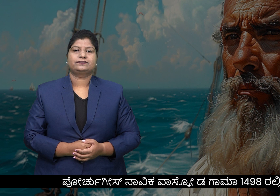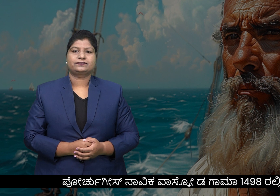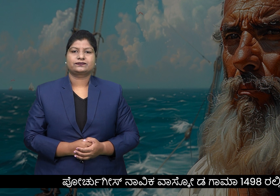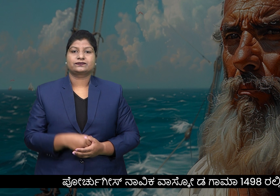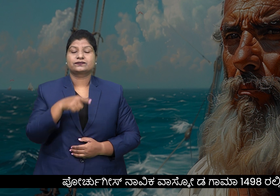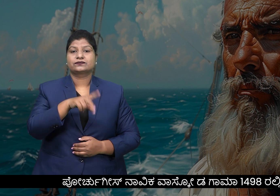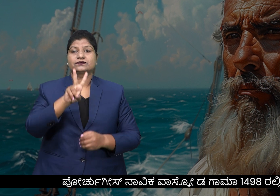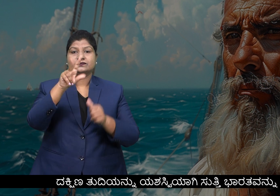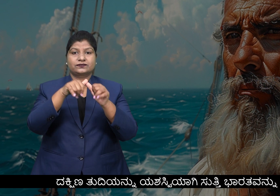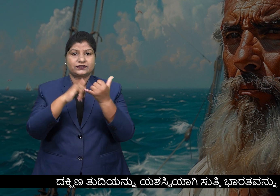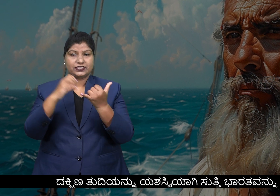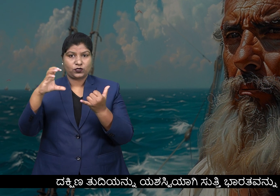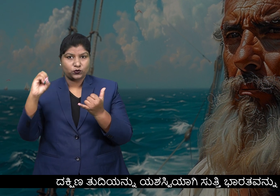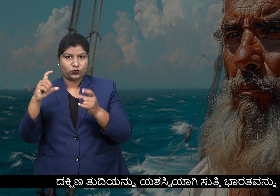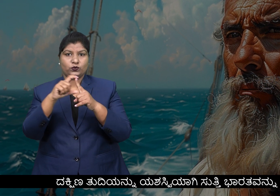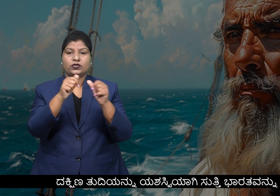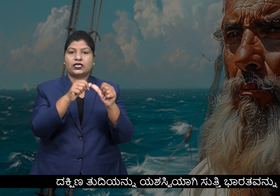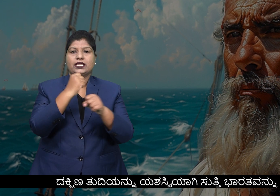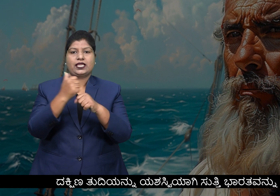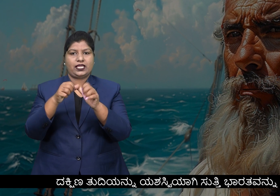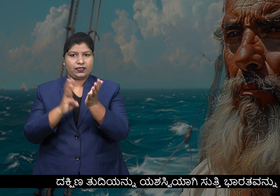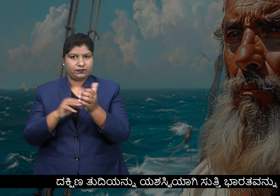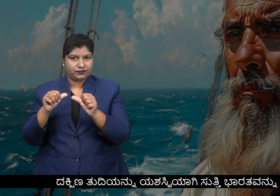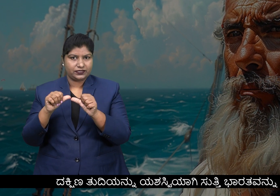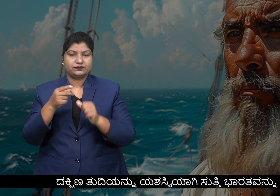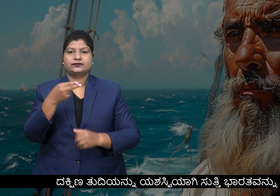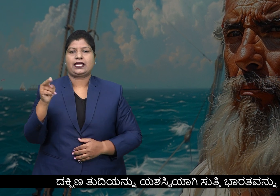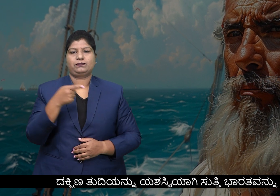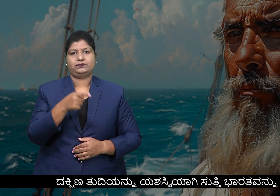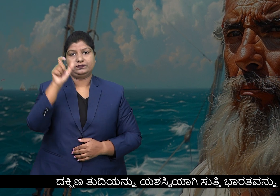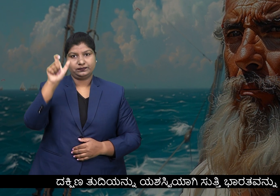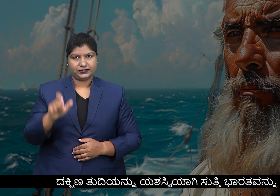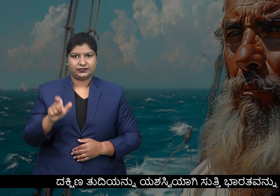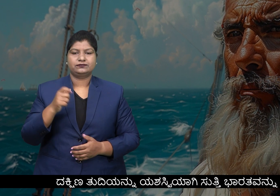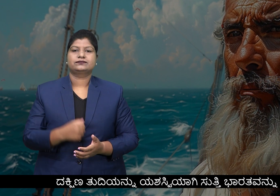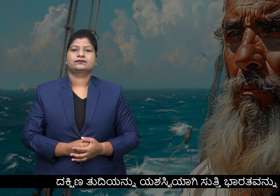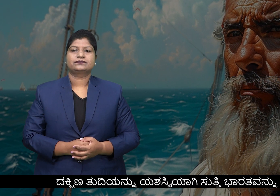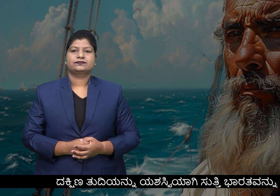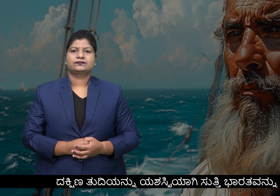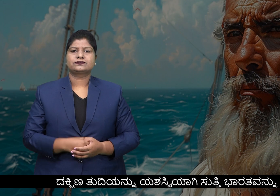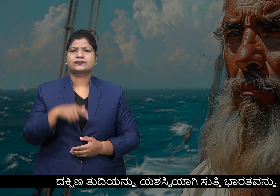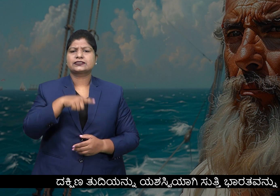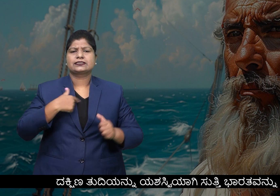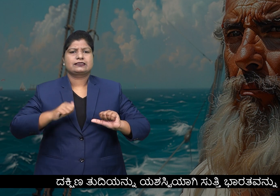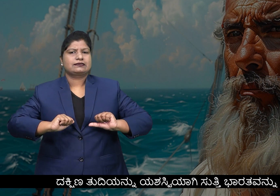1498ರಲ್ಲಿ ಆಫ್ರಿಕಾದ ದಕ್ಷಿಣ ತುದಿಯನ್ನು ಯಶಸ್ವಿಯಾಗಿ ಸುತ್ತಿ ಭಾರತವನ್ನು ತಲುಪಿದನು.